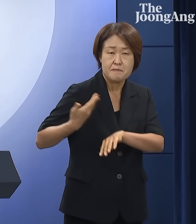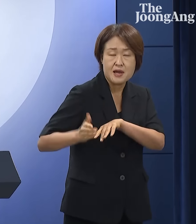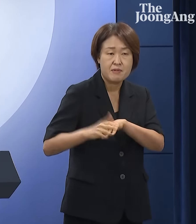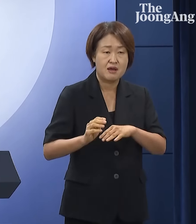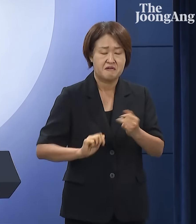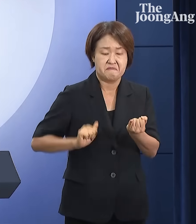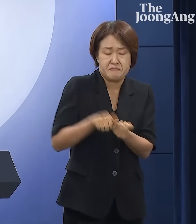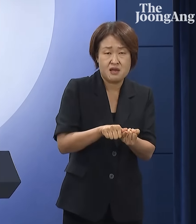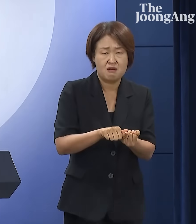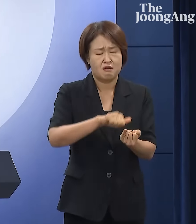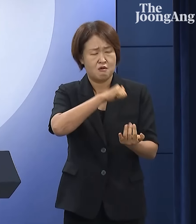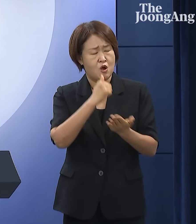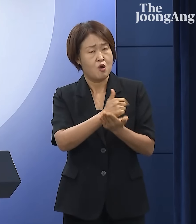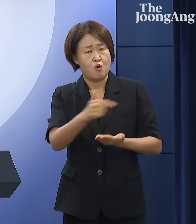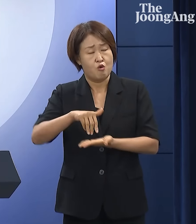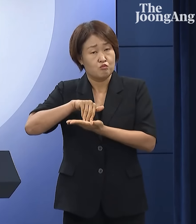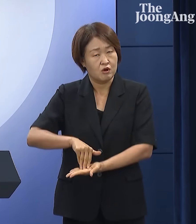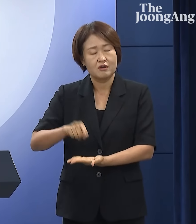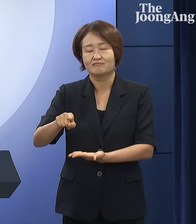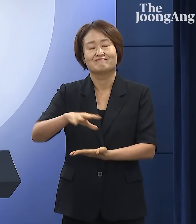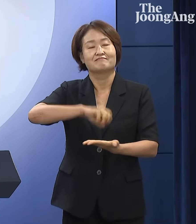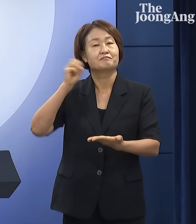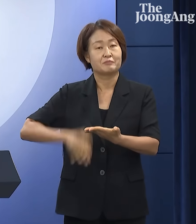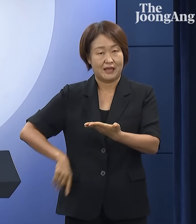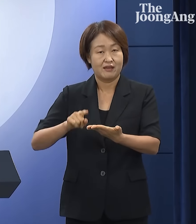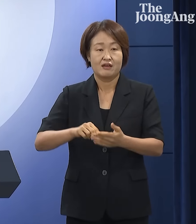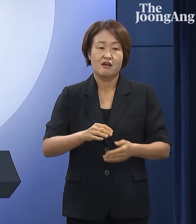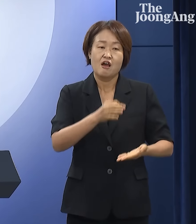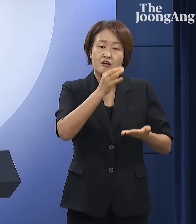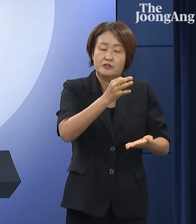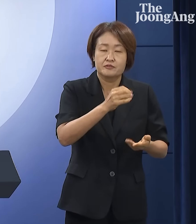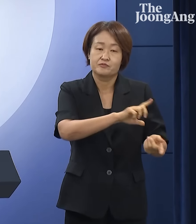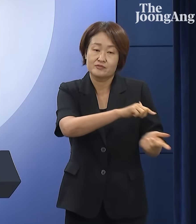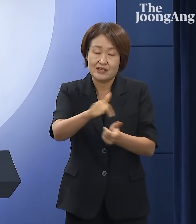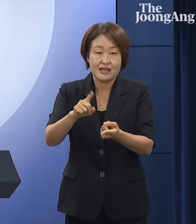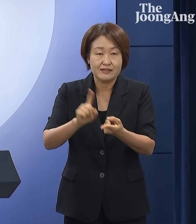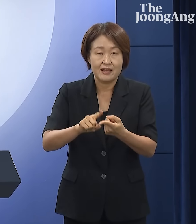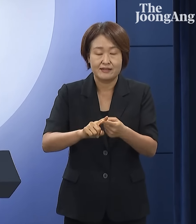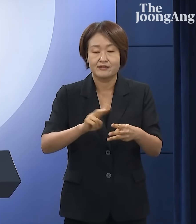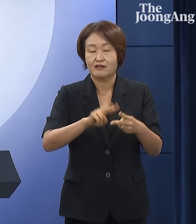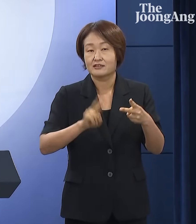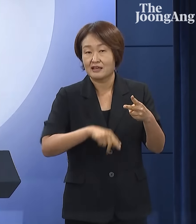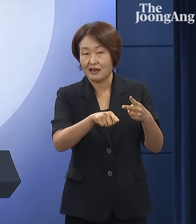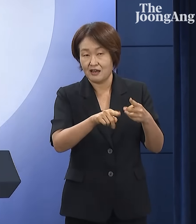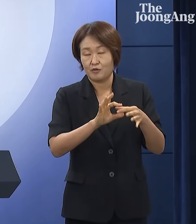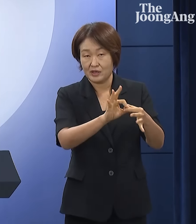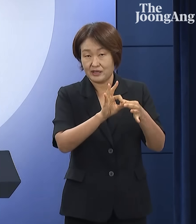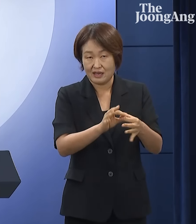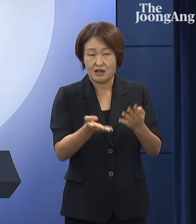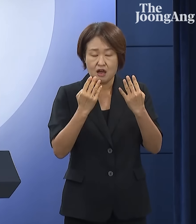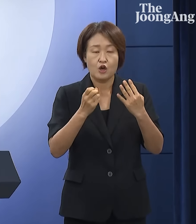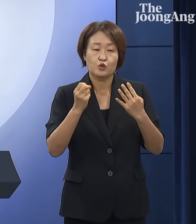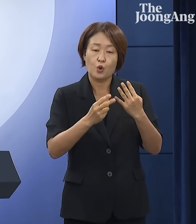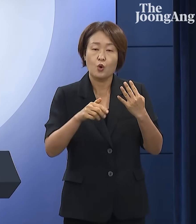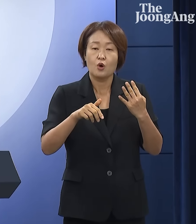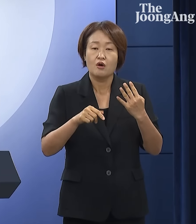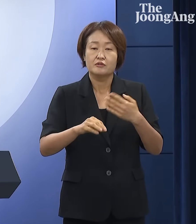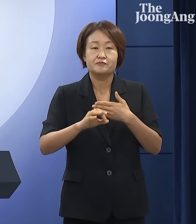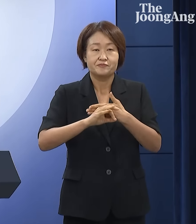등 강력범죄를 제외한 재산범죄 위주의 일반 형사범 수용자, 가석방자